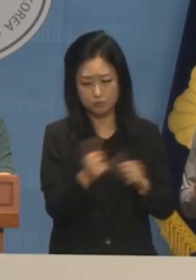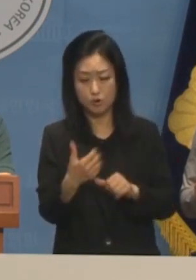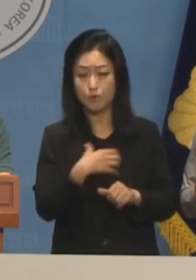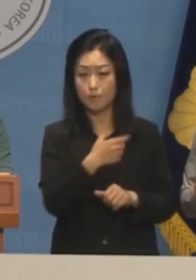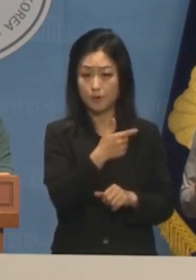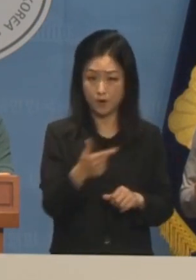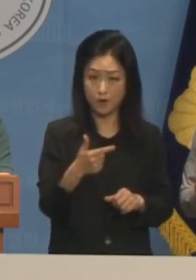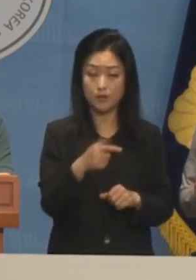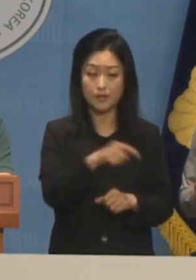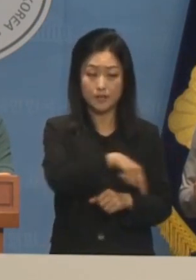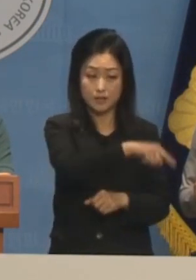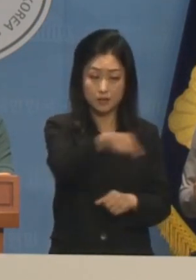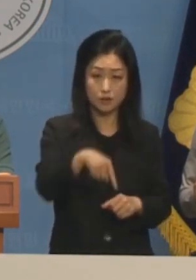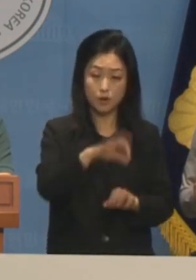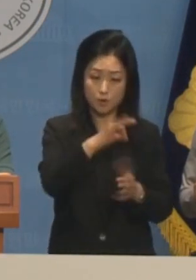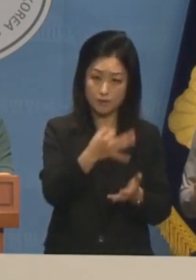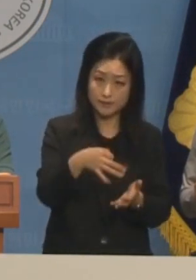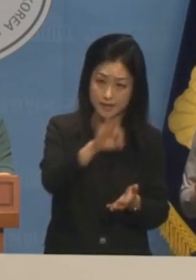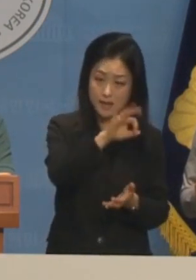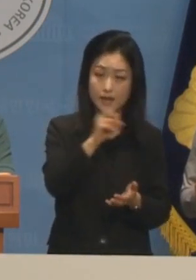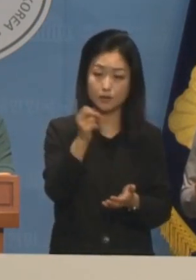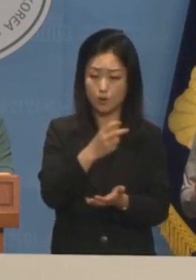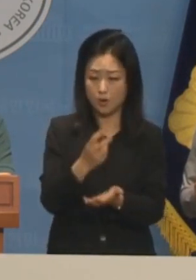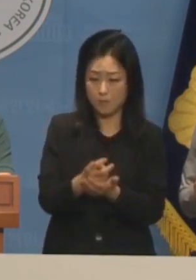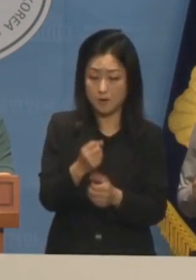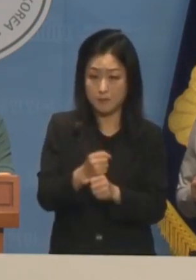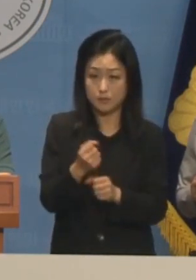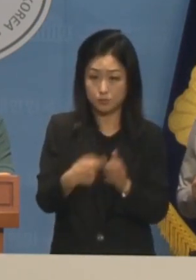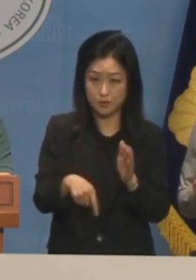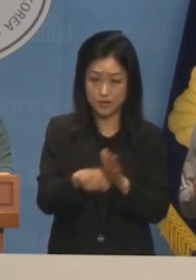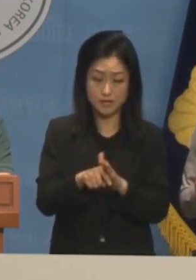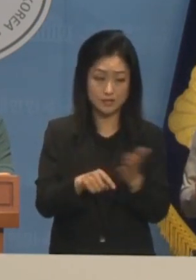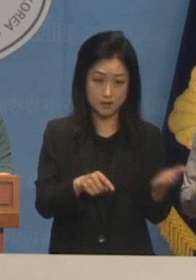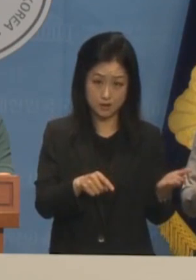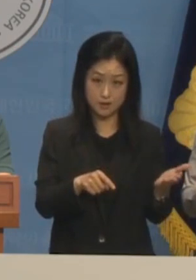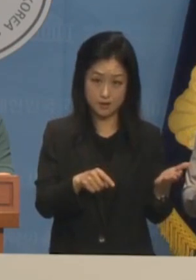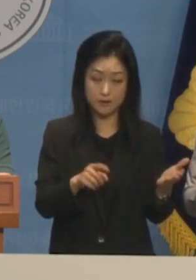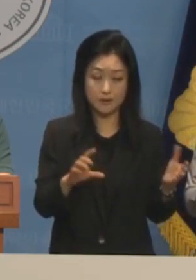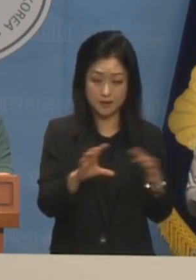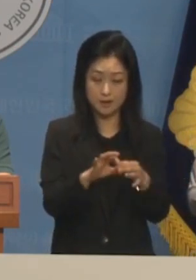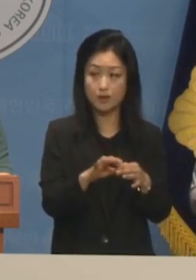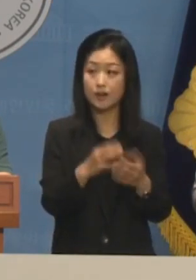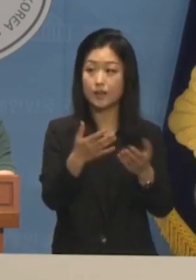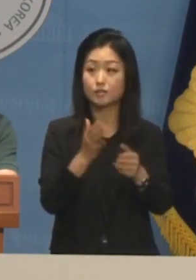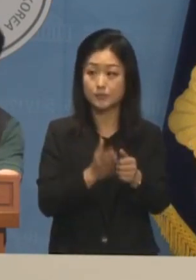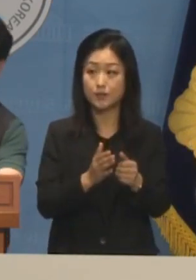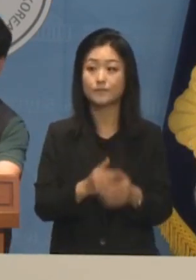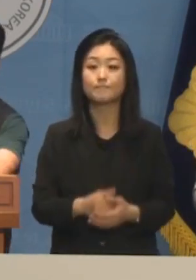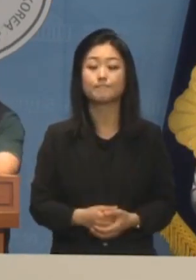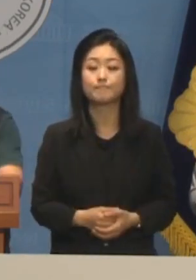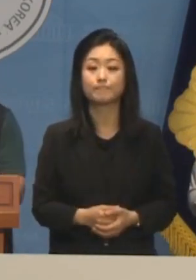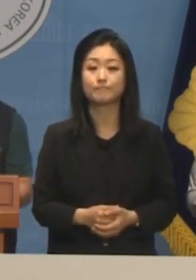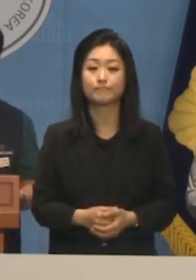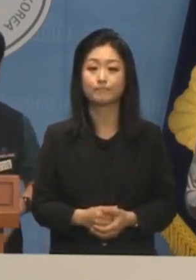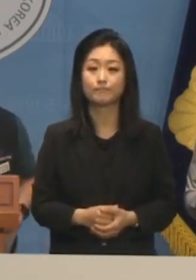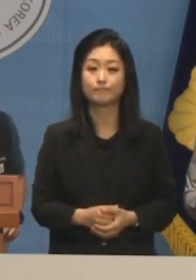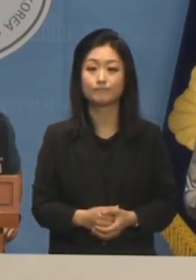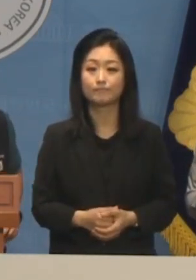처우 개선과 신분 보장을 위한 법제화가 되길 바라겠습니다. 이상 발언을 마치도록 하겠습니다. 감사합니다.